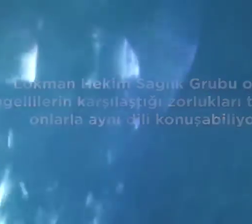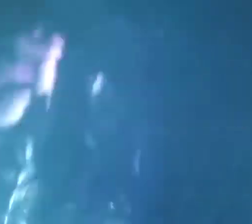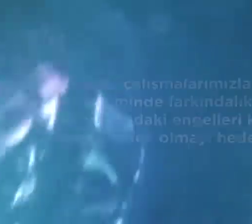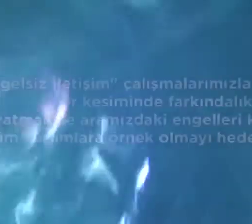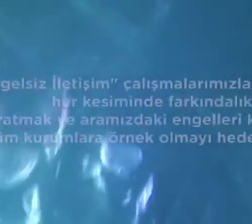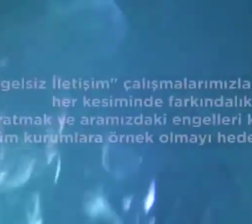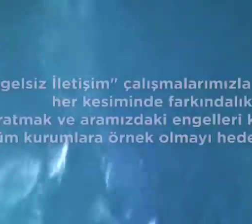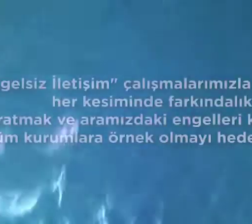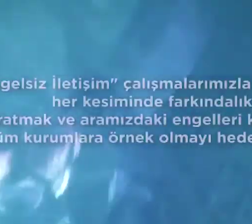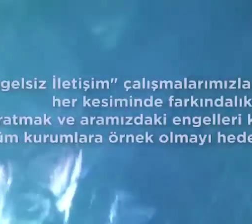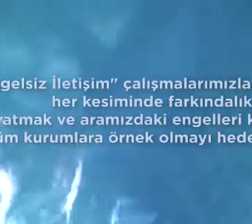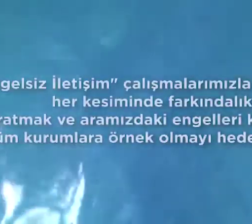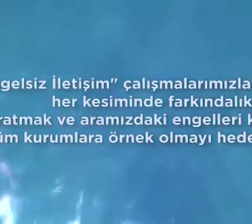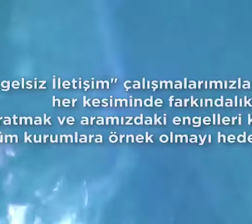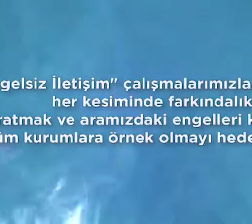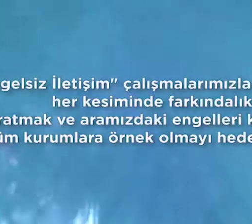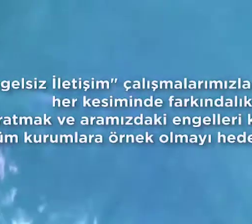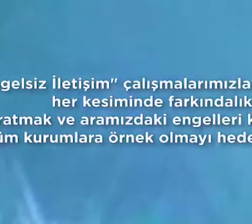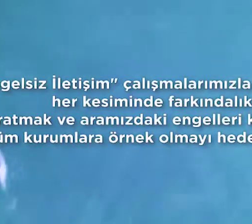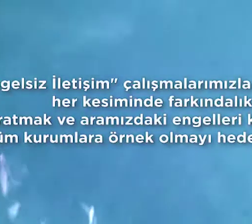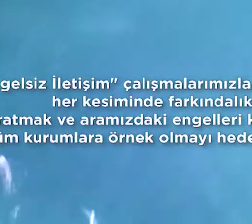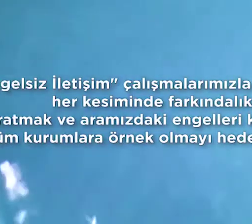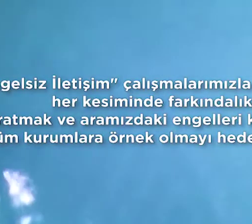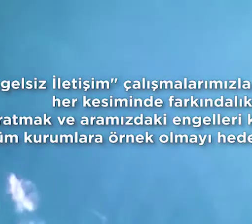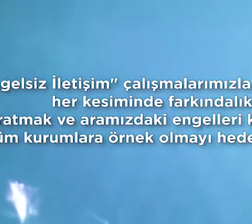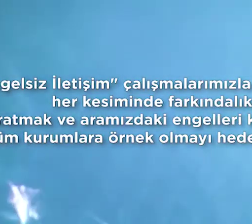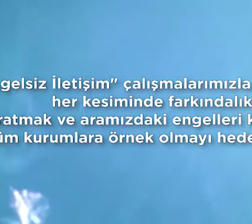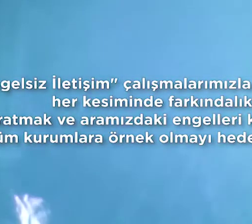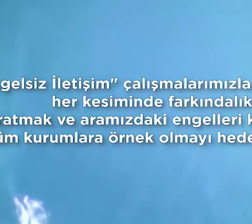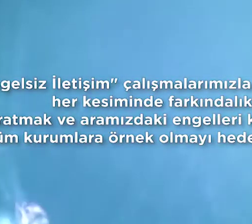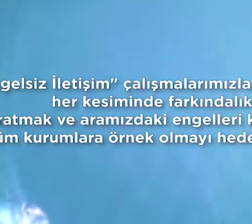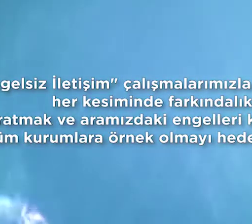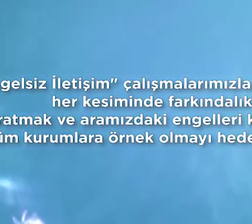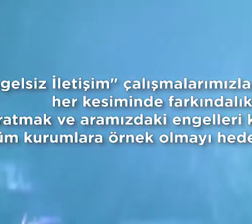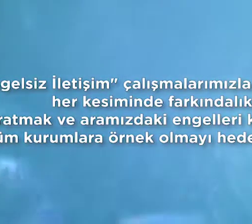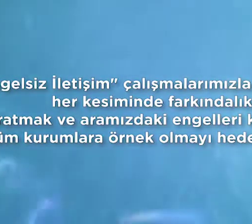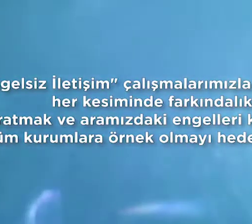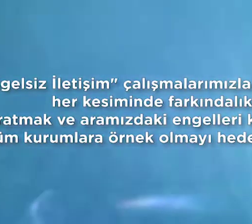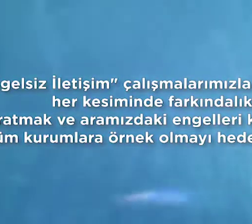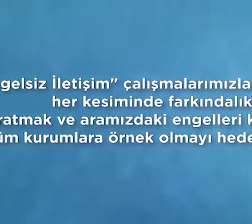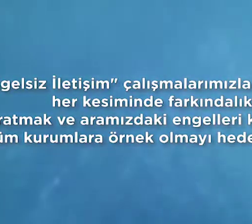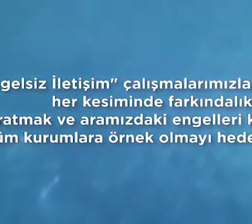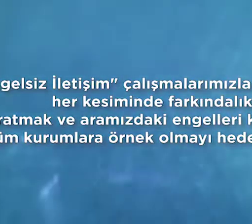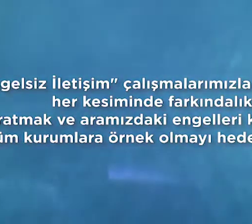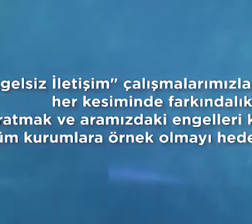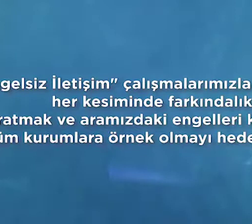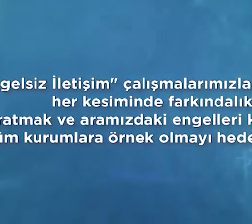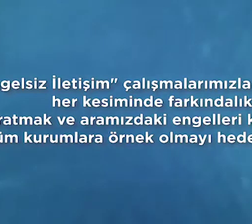Engelsiz iletişim çalışmalarımızla toplumun her kesiminde farkındalık yaratmak ve aramızdaki engelleri kaldırarak tüm